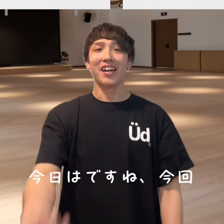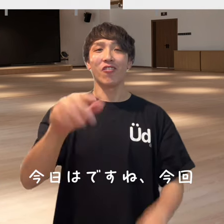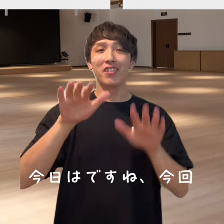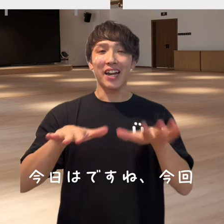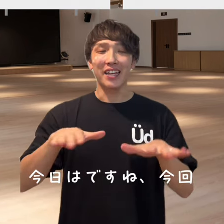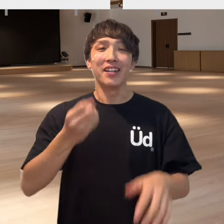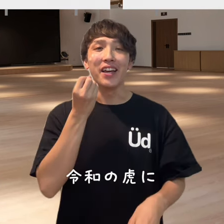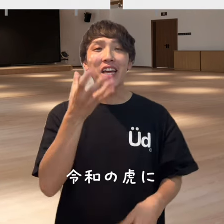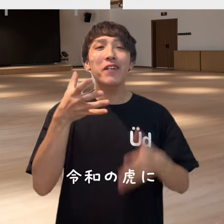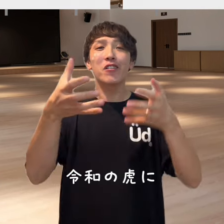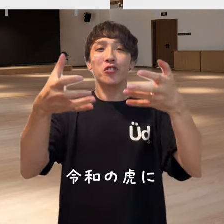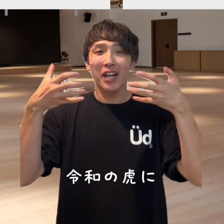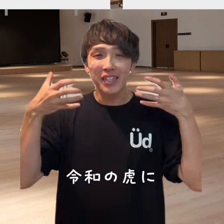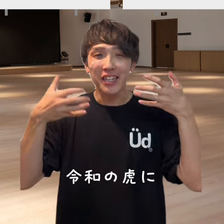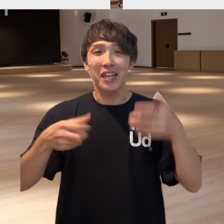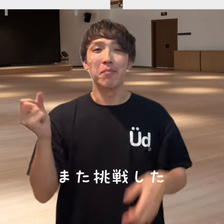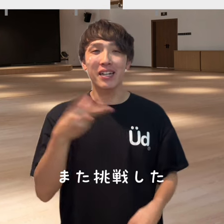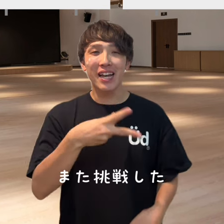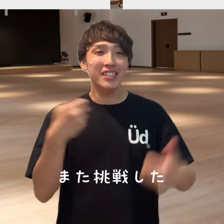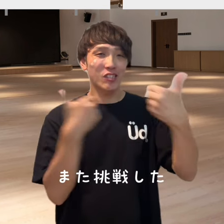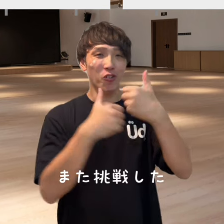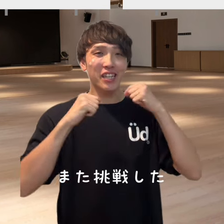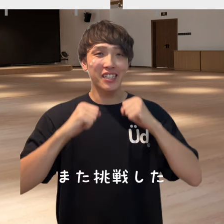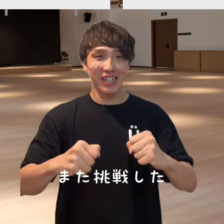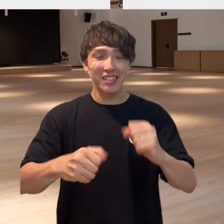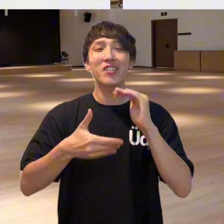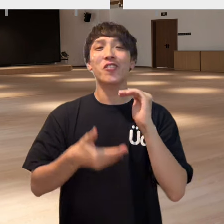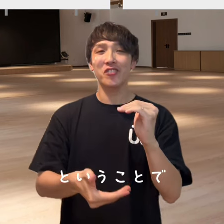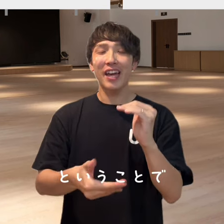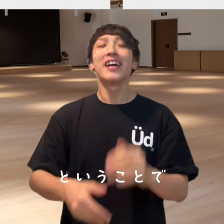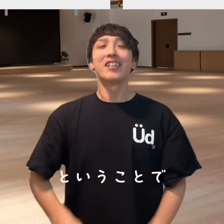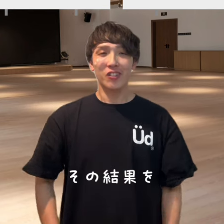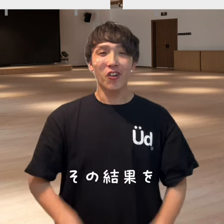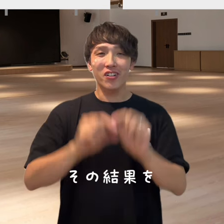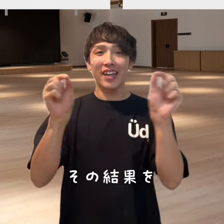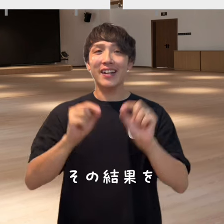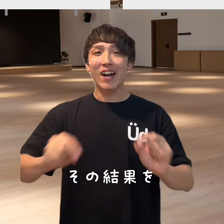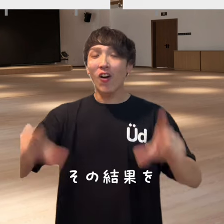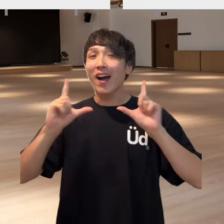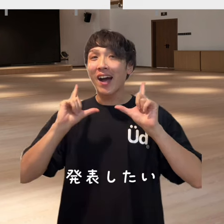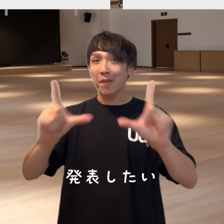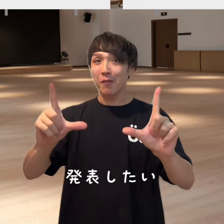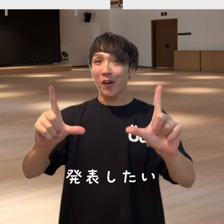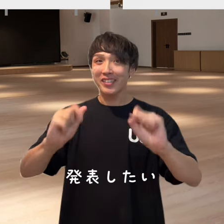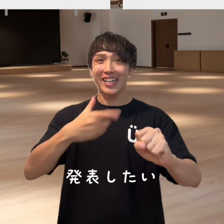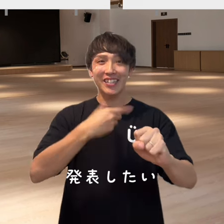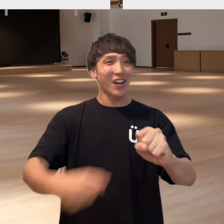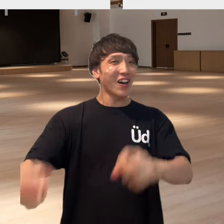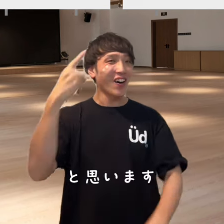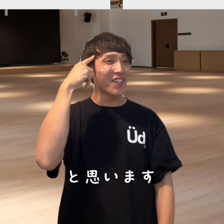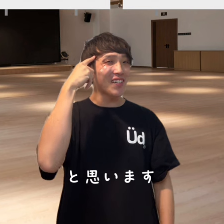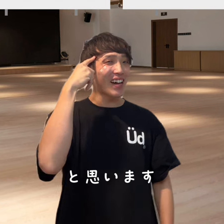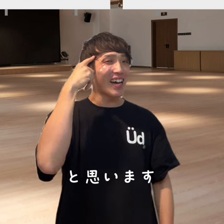今回令和の虎にまた挑戦したっていうことで、その結果を発表したいと思いまー